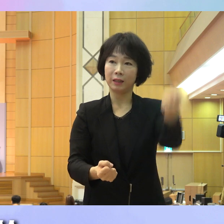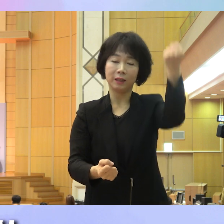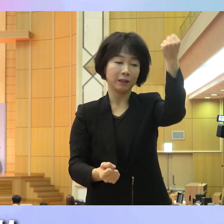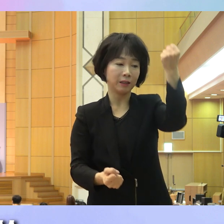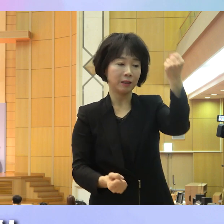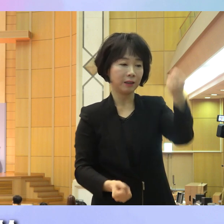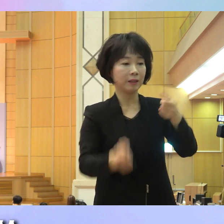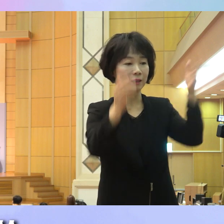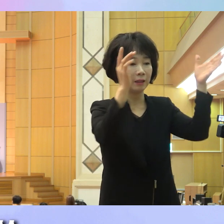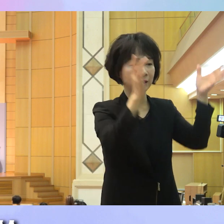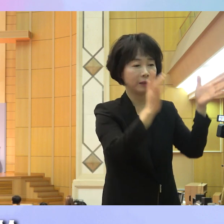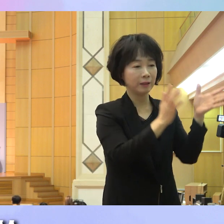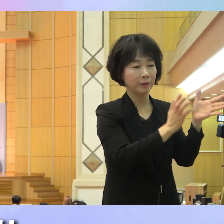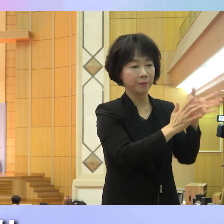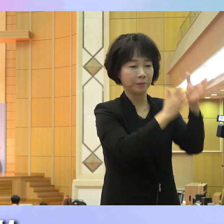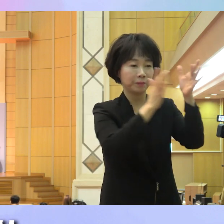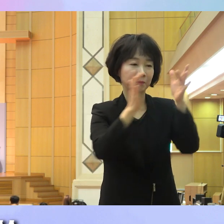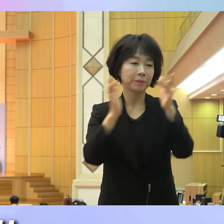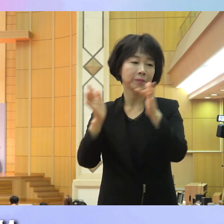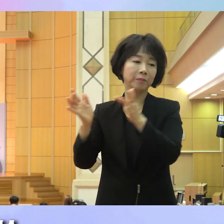얻으리.